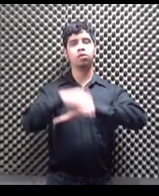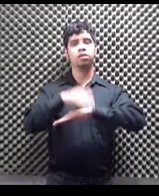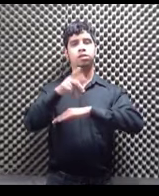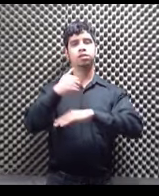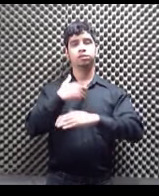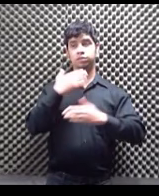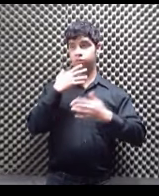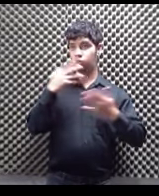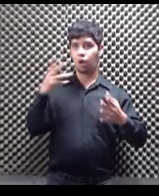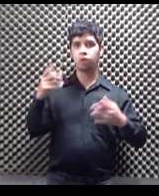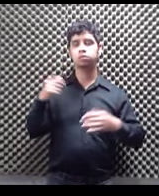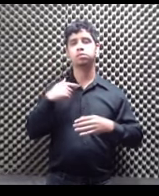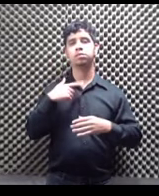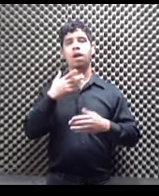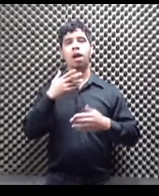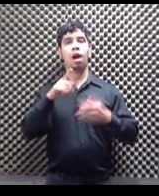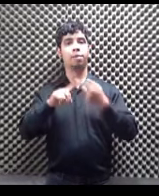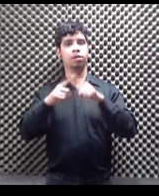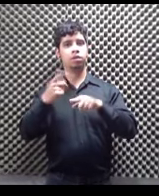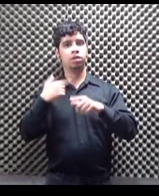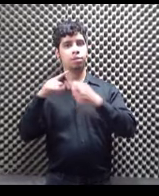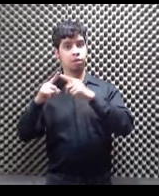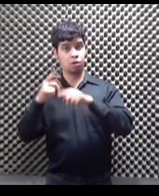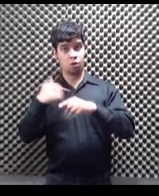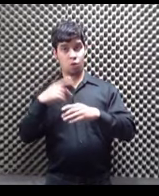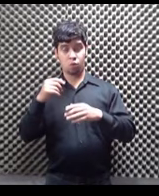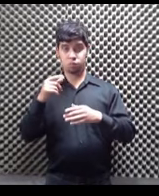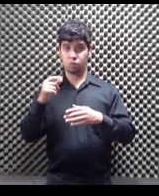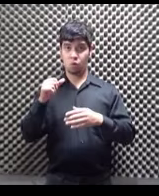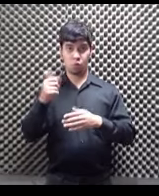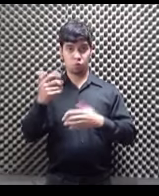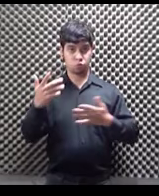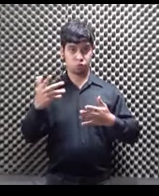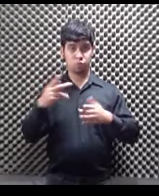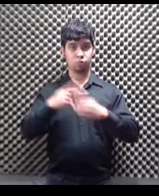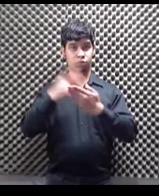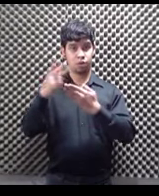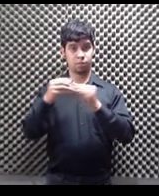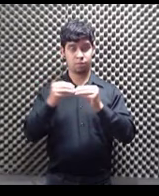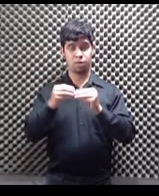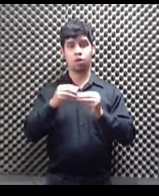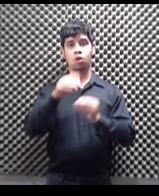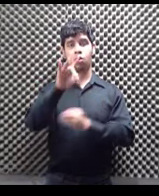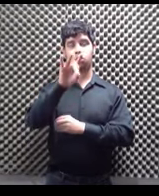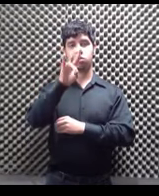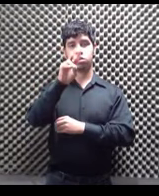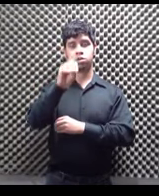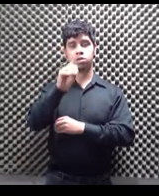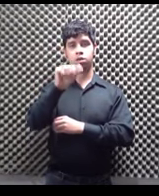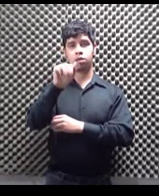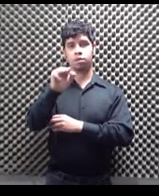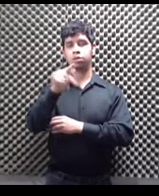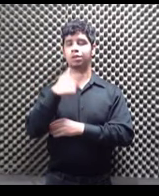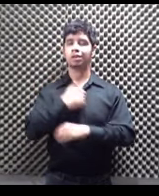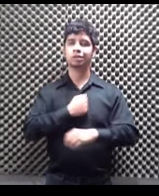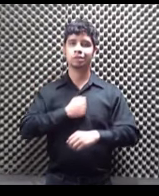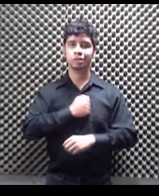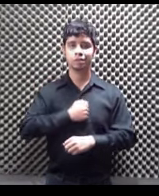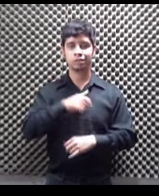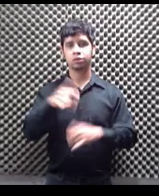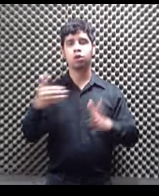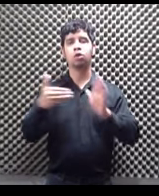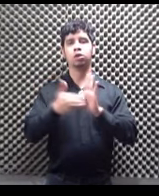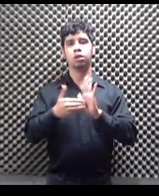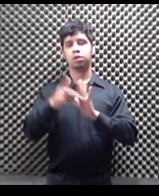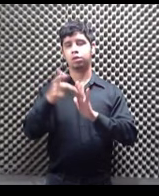noches. Ay, bien, Santa. Amigos y amigas, un programa más de Arte Fusión aquí en 870M. Ustedes disculpen, pero es que